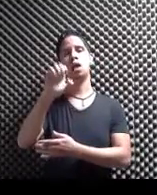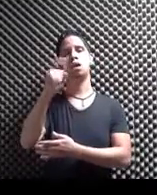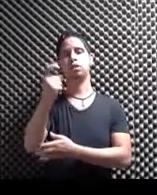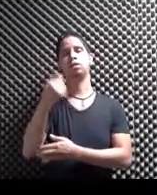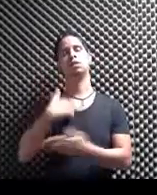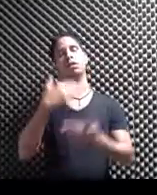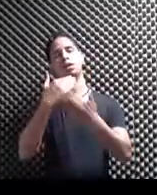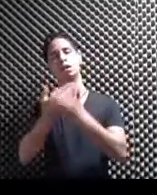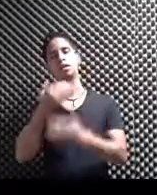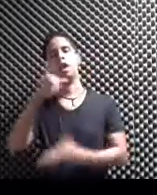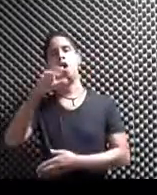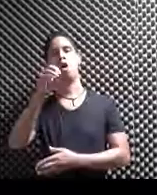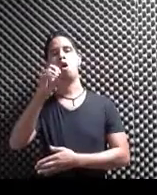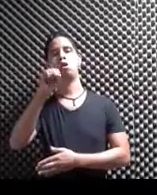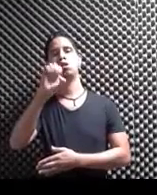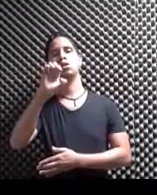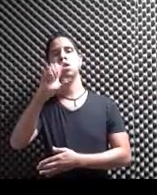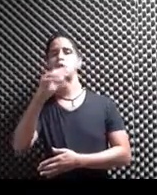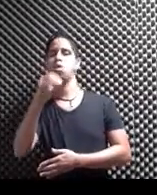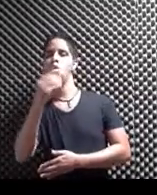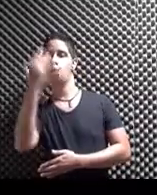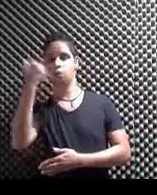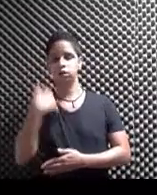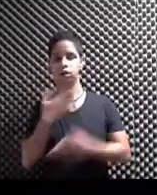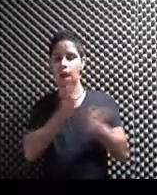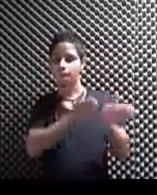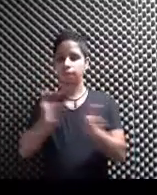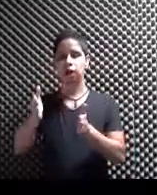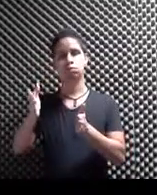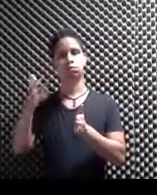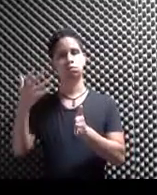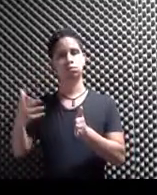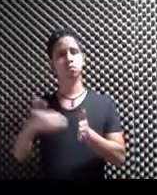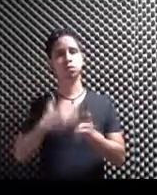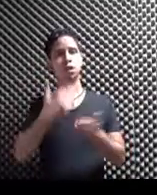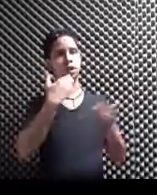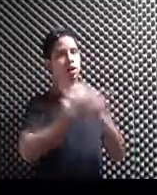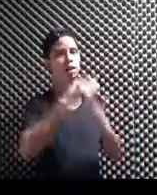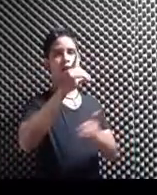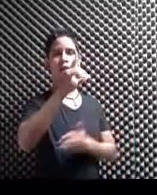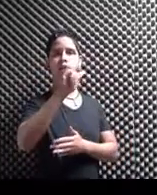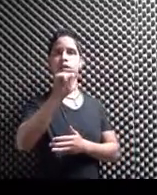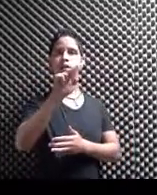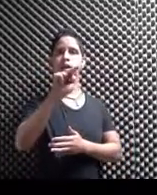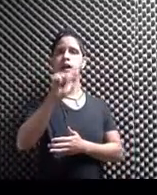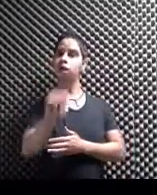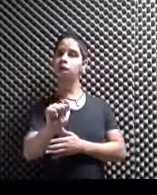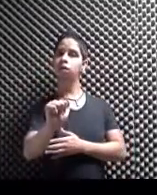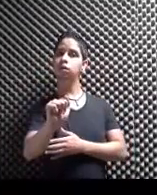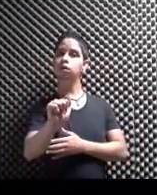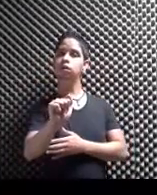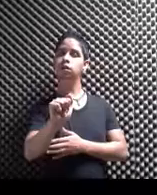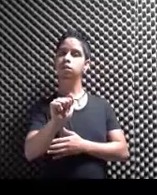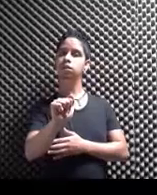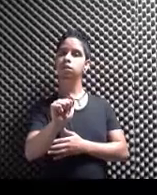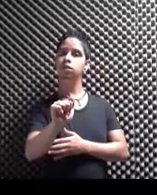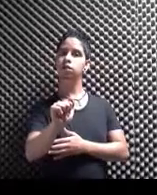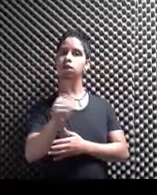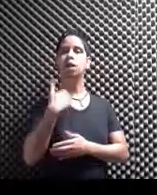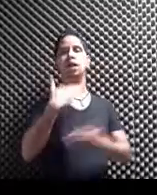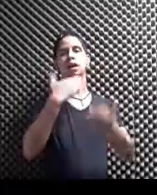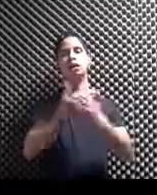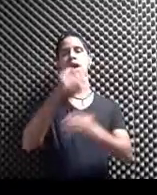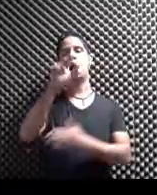José gracias a ti por esta iniciativa verdad gracias Diana gracias y definitivamente a IT